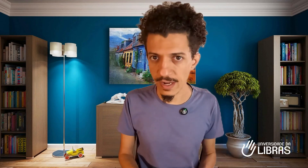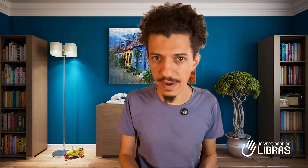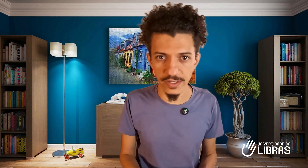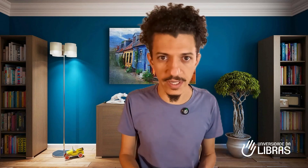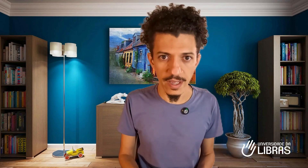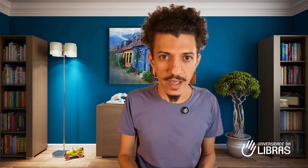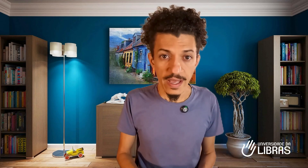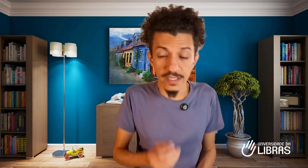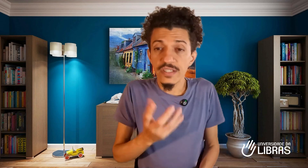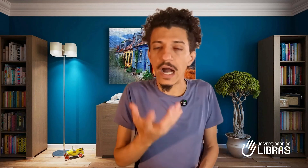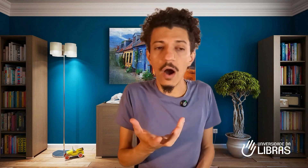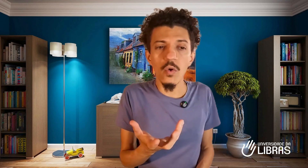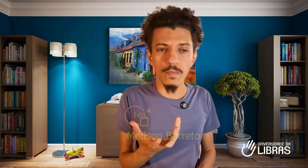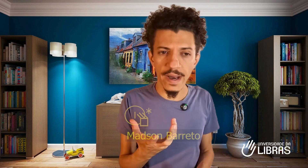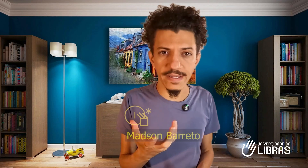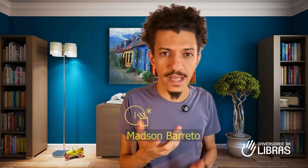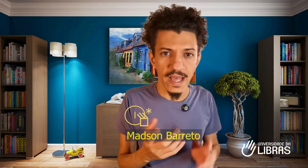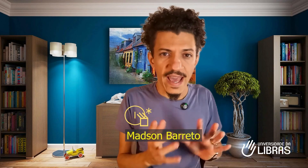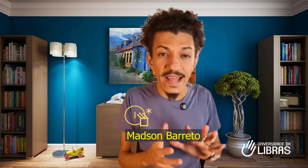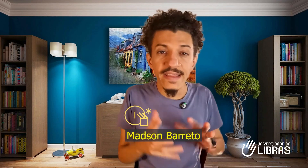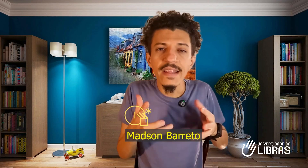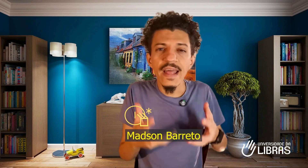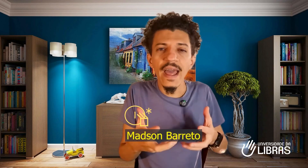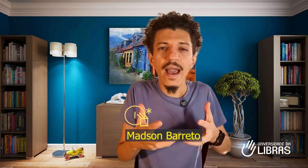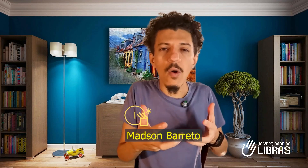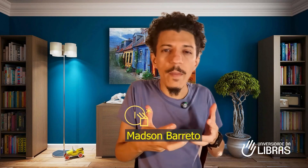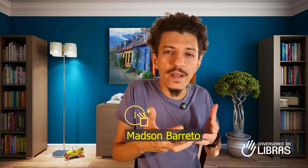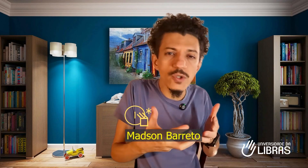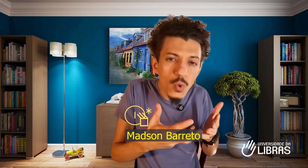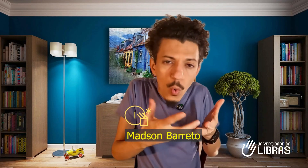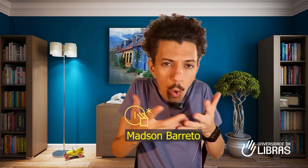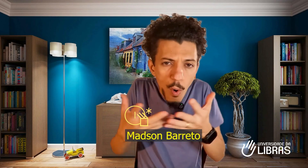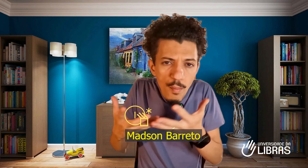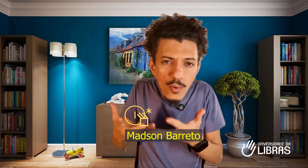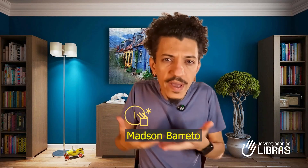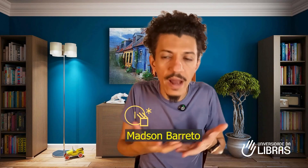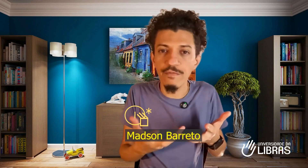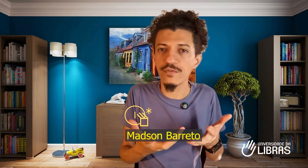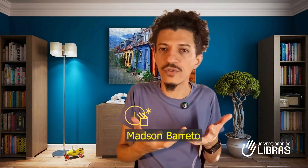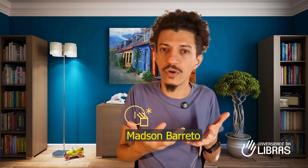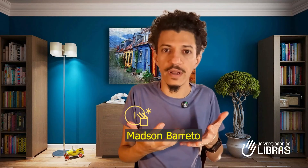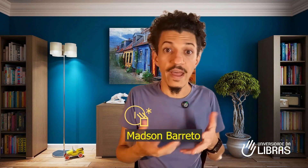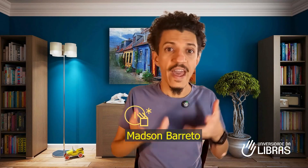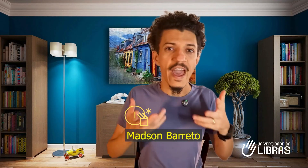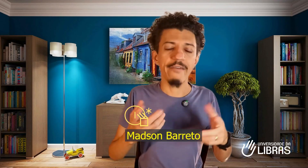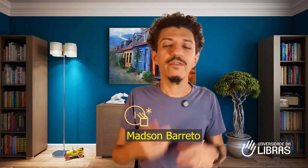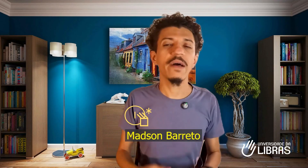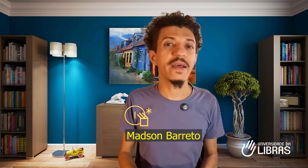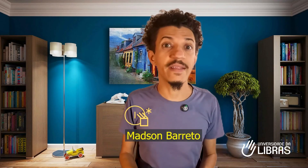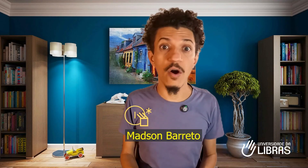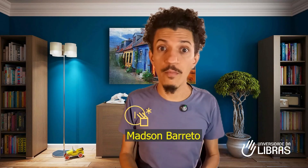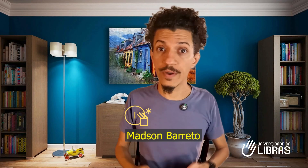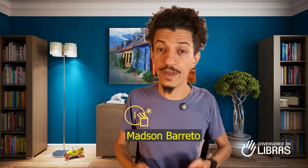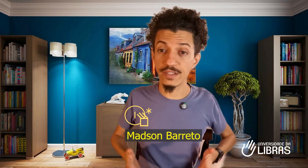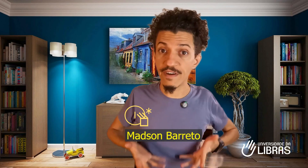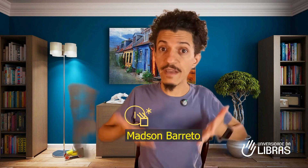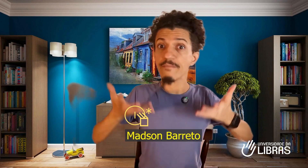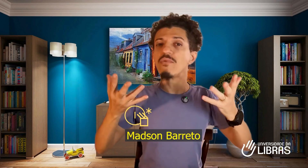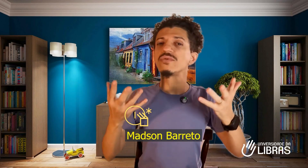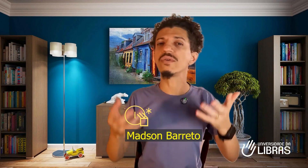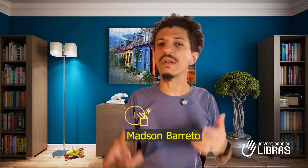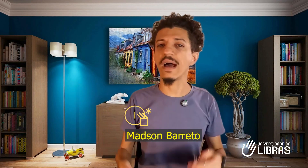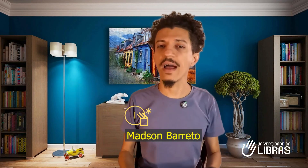regras de gramática. Existe algo mais. Entender realmente como que ela funciona é fundamental, porque isso